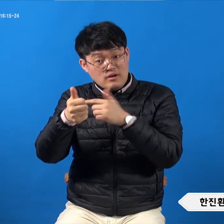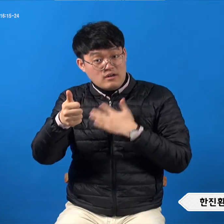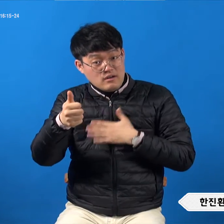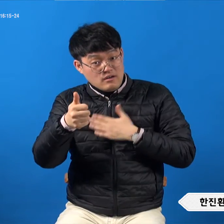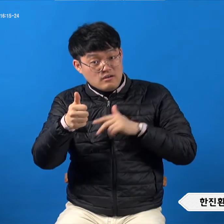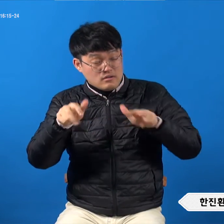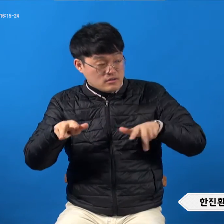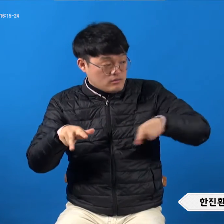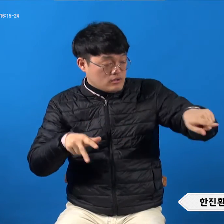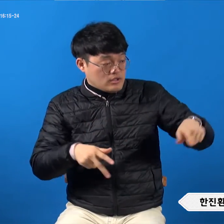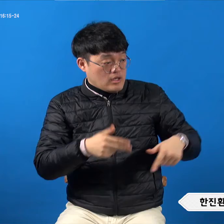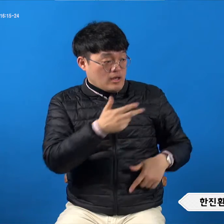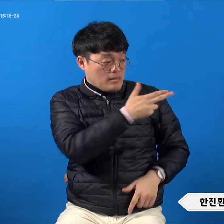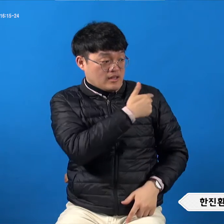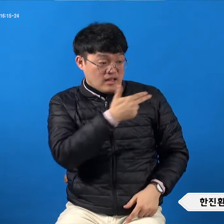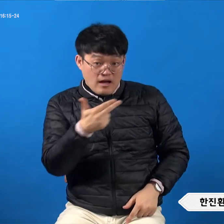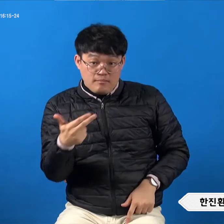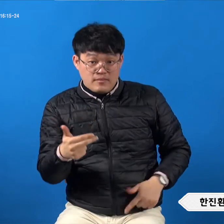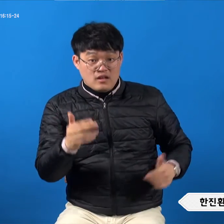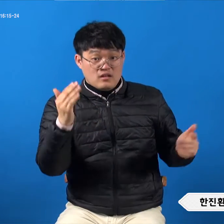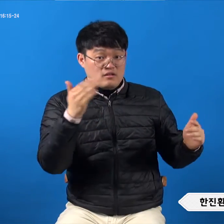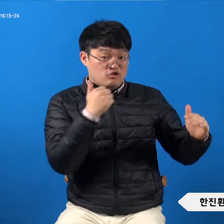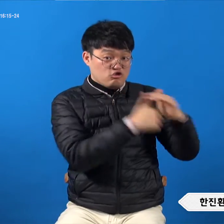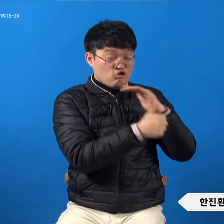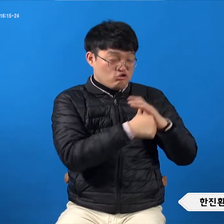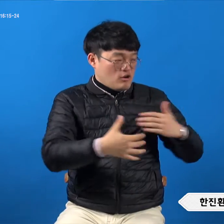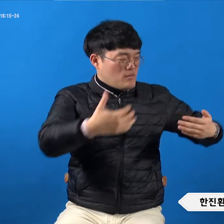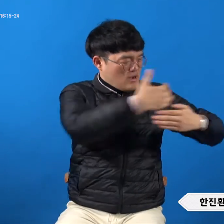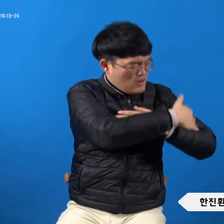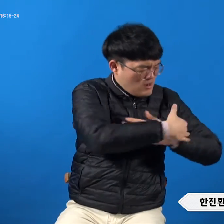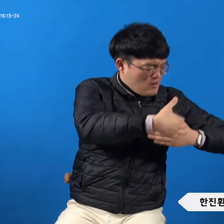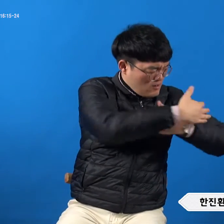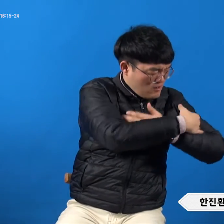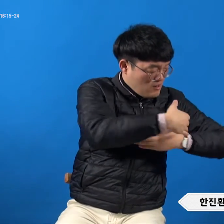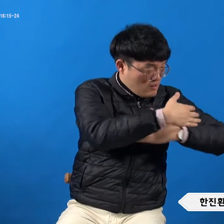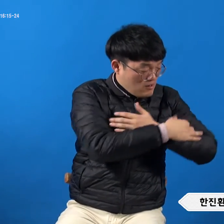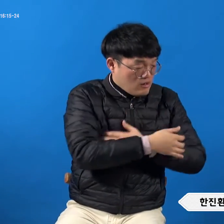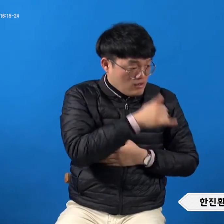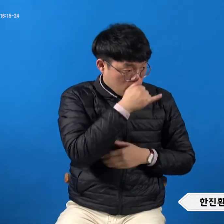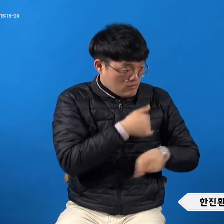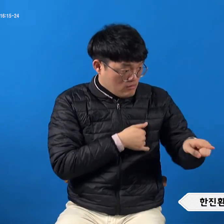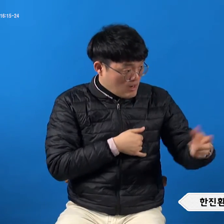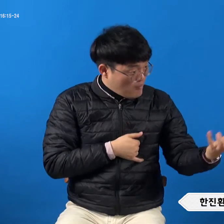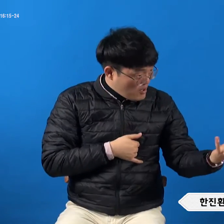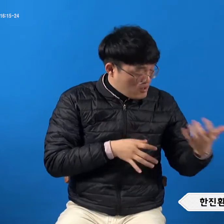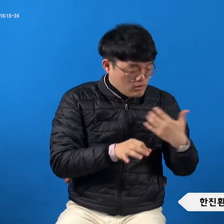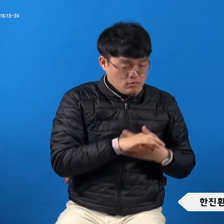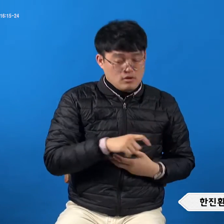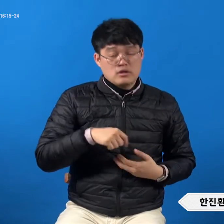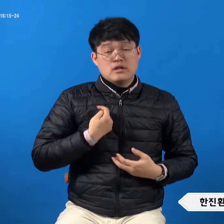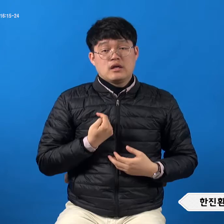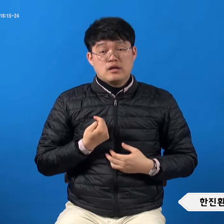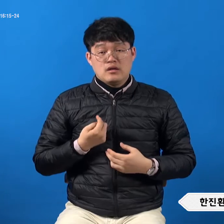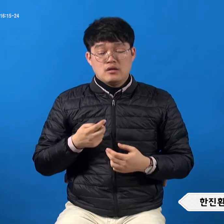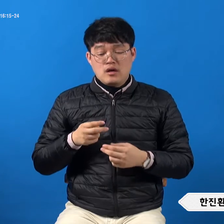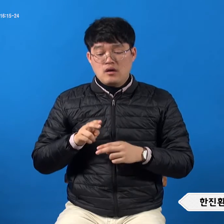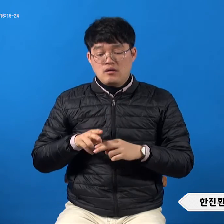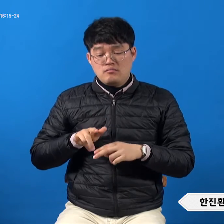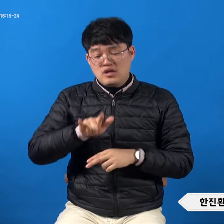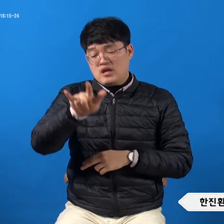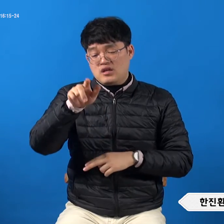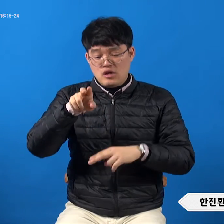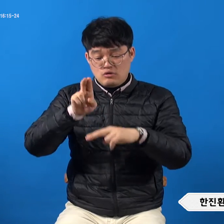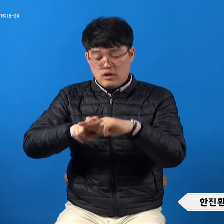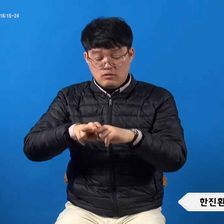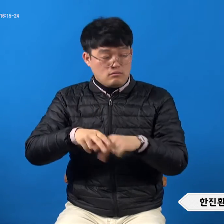그냥 스스럼 없이 그냥 어울리고, 어떤 아픈 선수 위해서 자기 비행기 VIP석도 다 내주고